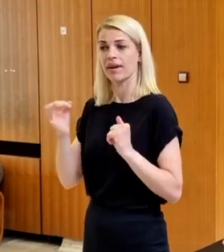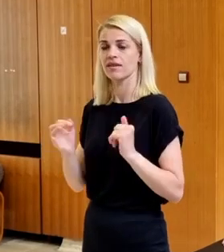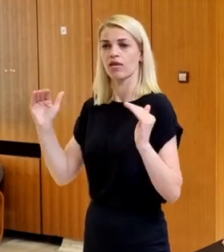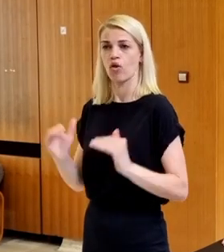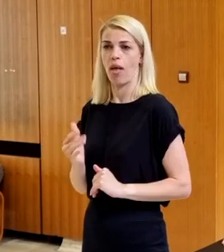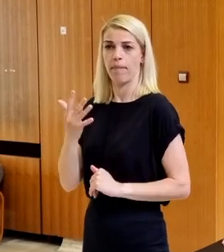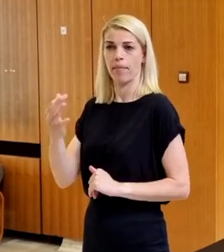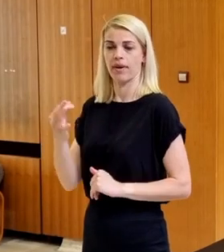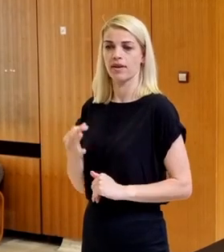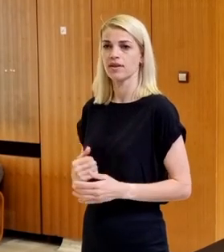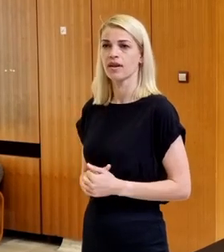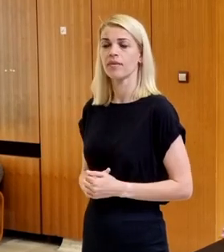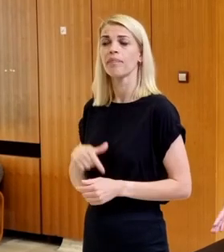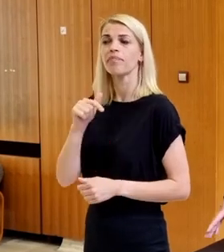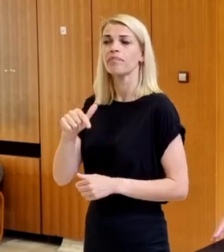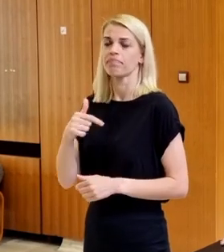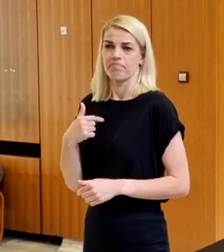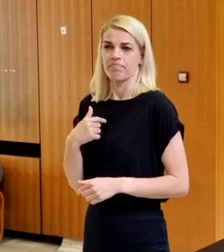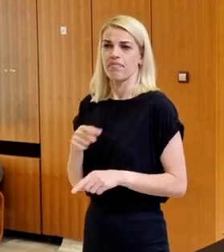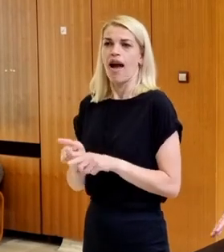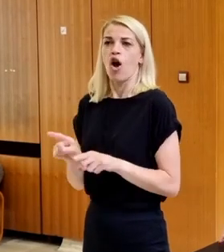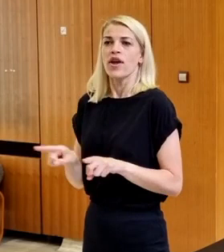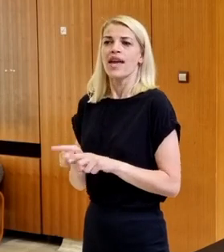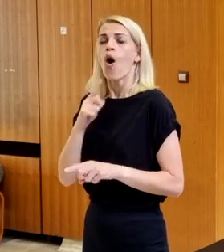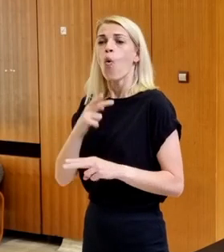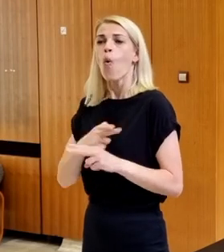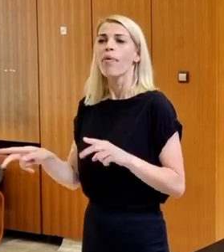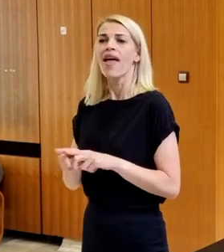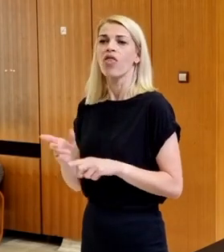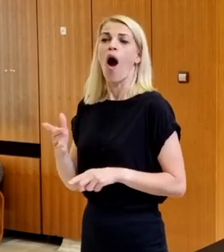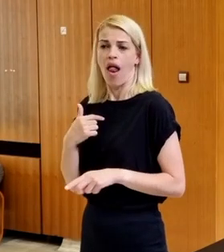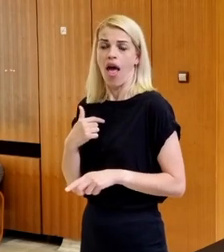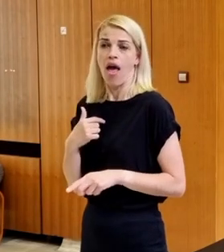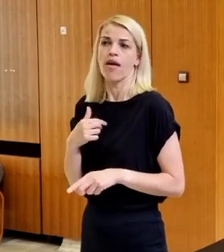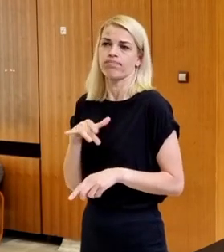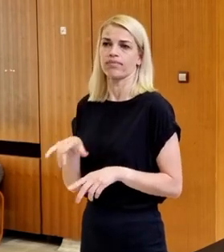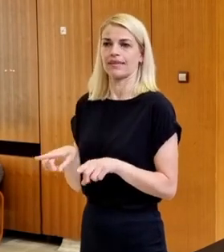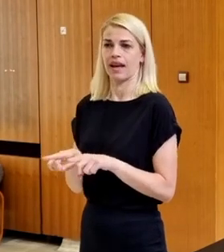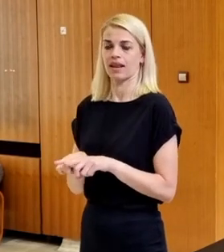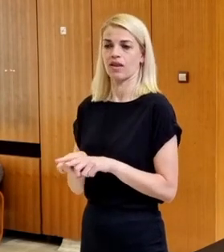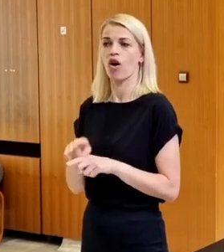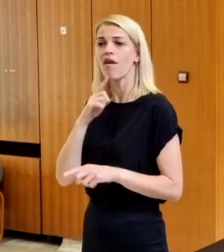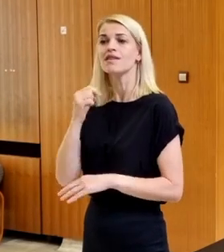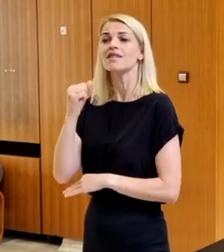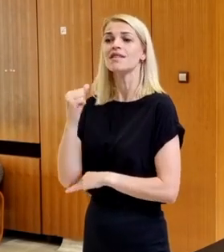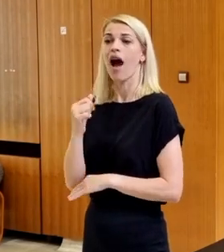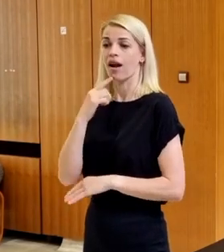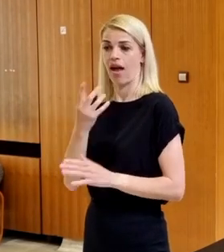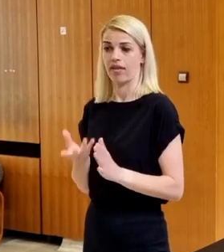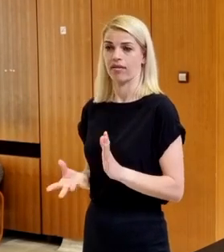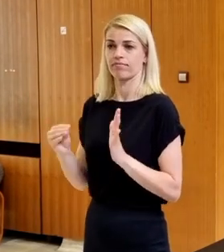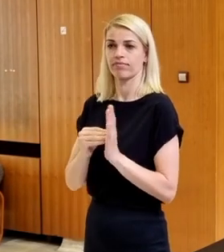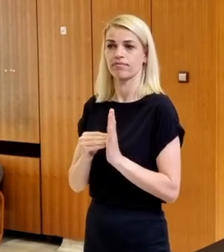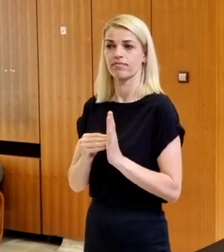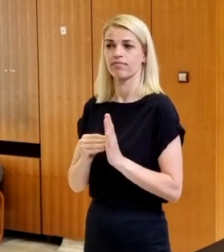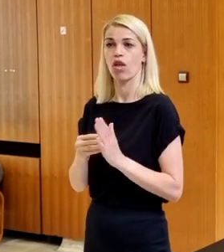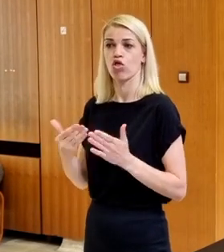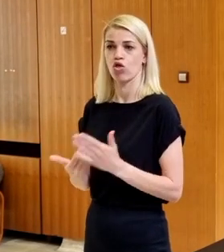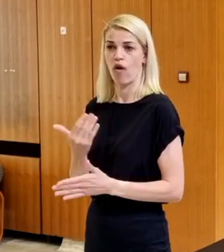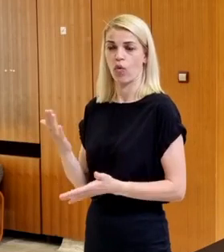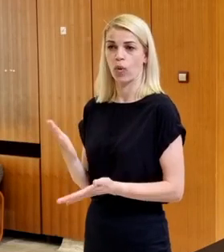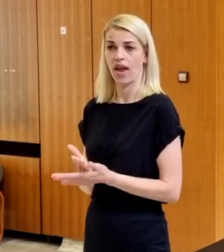Mne to je dosť jedno, nehovorím, že úplne, ale dosť. Ide mi len o to, že keď tu zavedieme nejakú novú